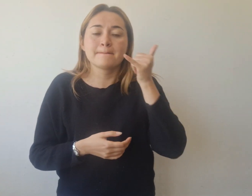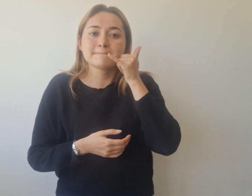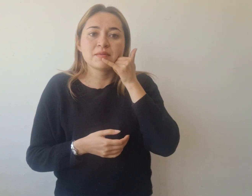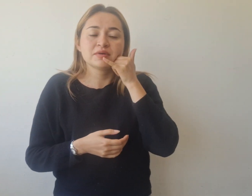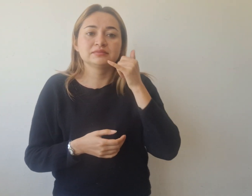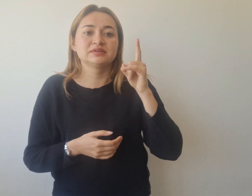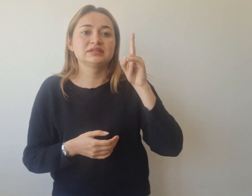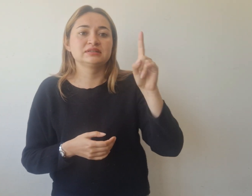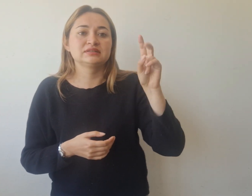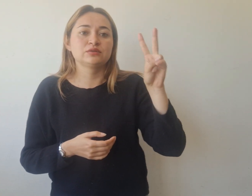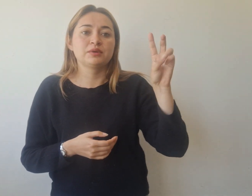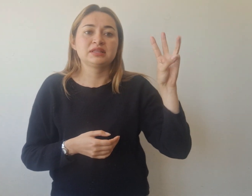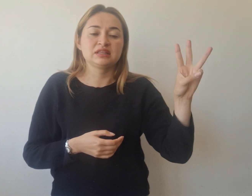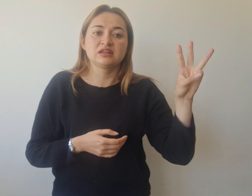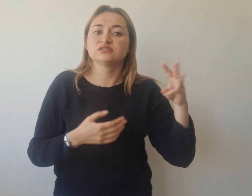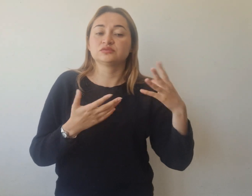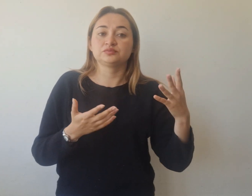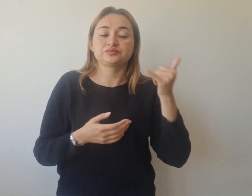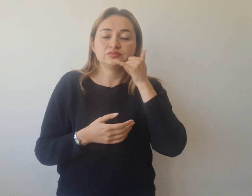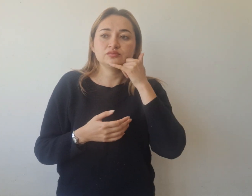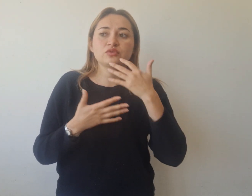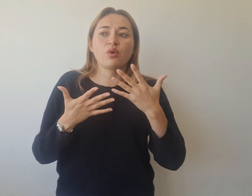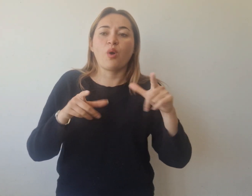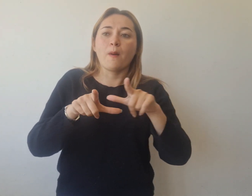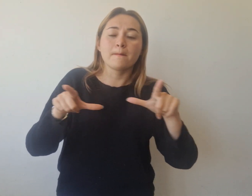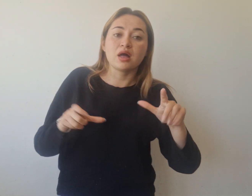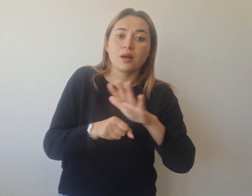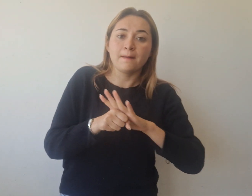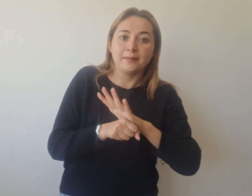123 o al número del cuadrante de su sector